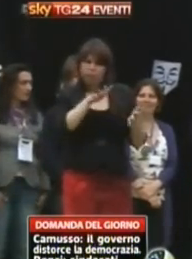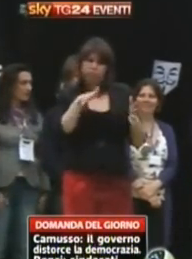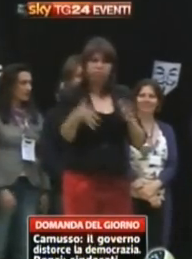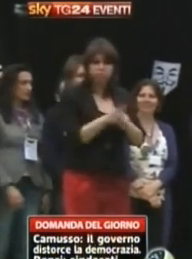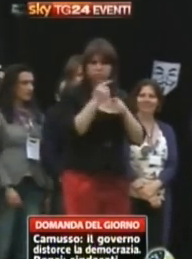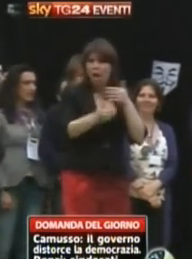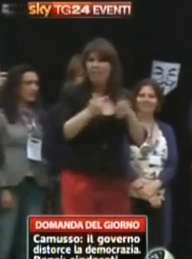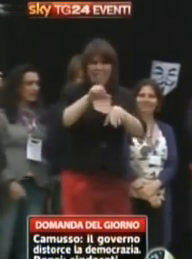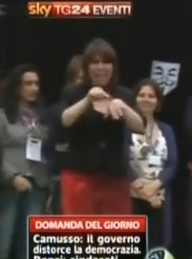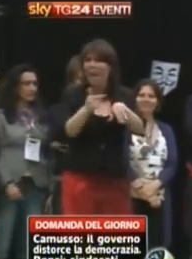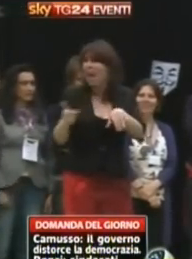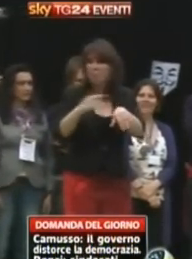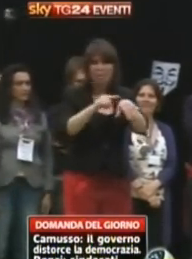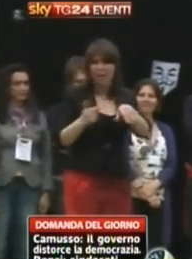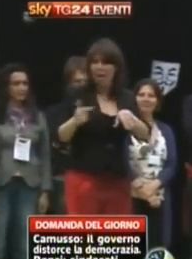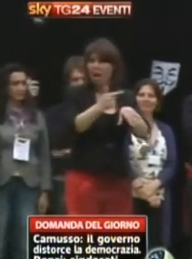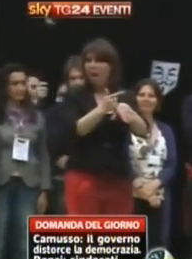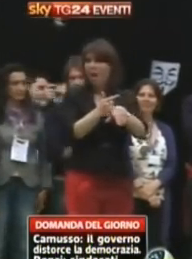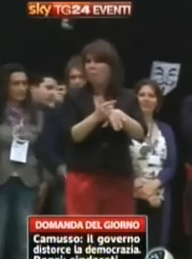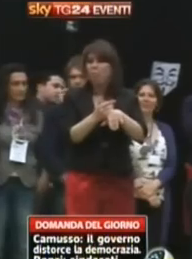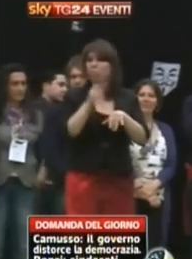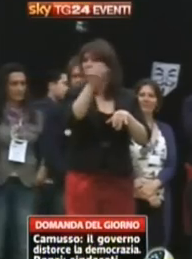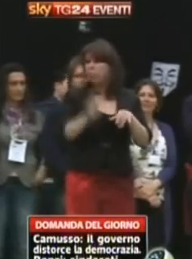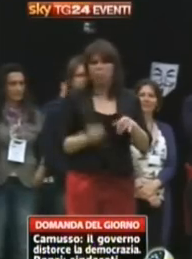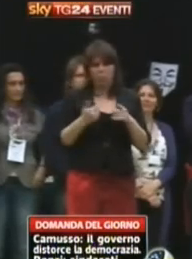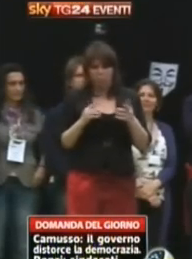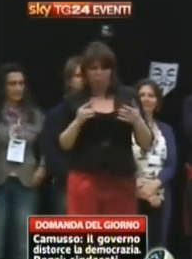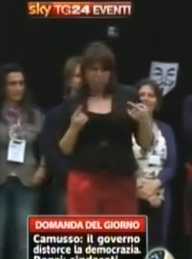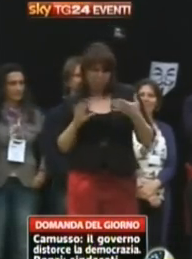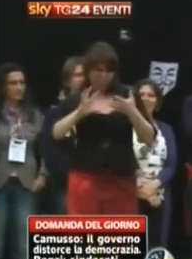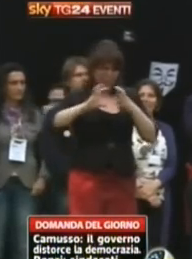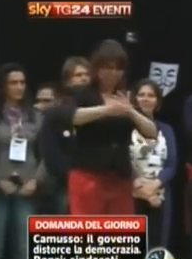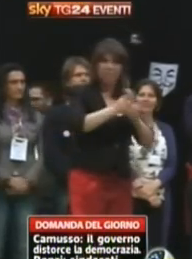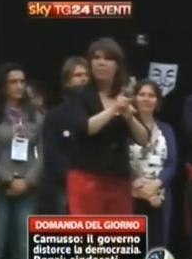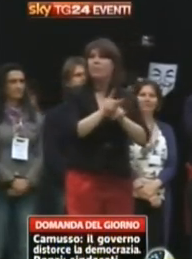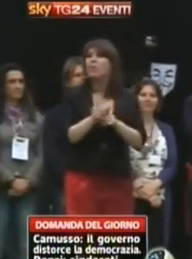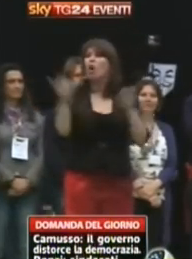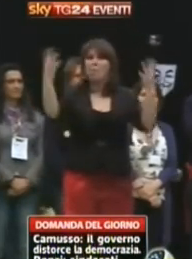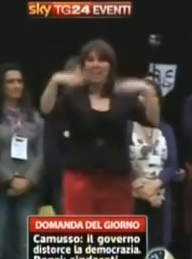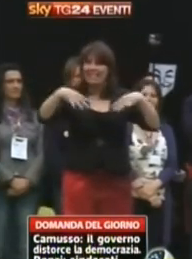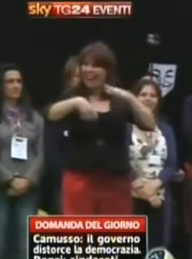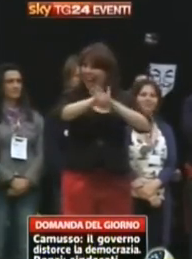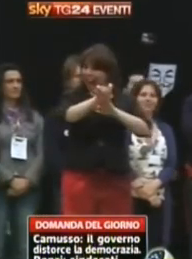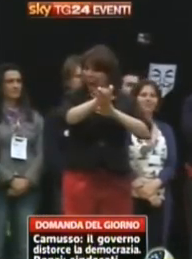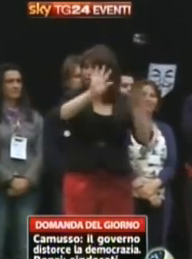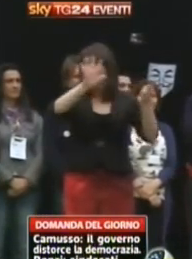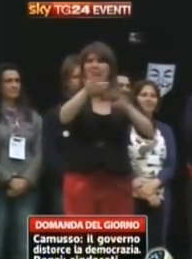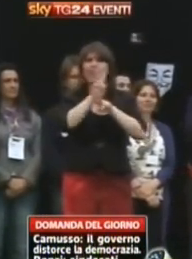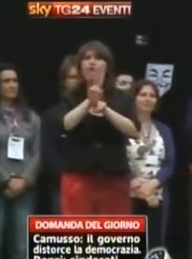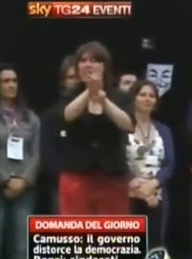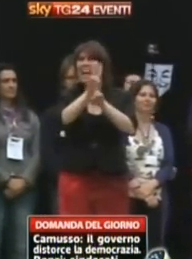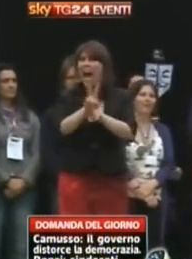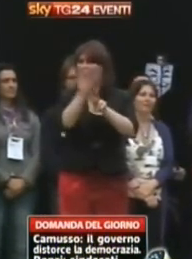non abbiamo più tempo. Non c'è più tempo, è un paese rovesciato. È un paese che una partita di calcio si trasforma in un funerale